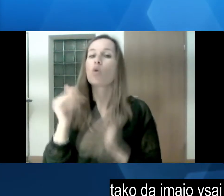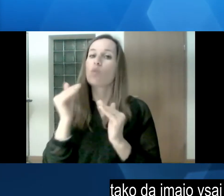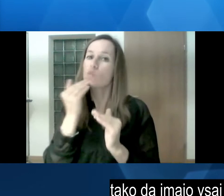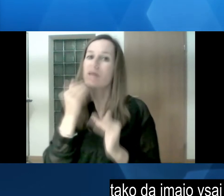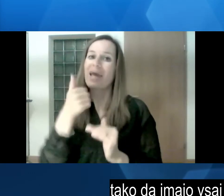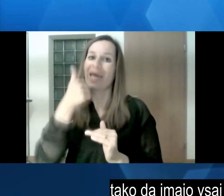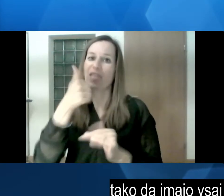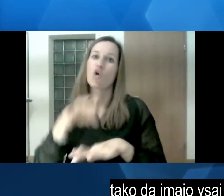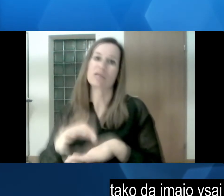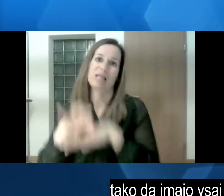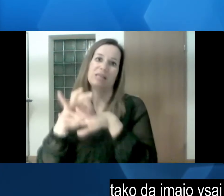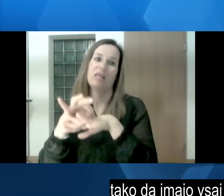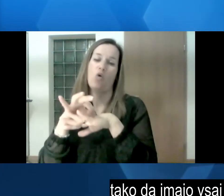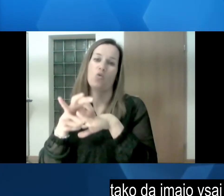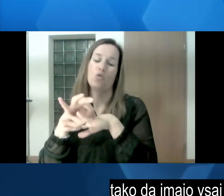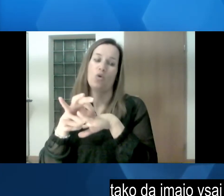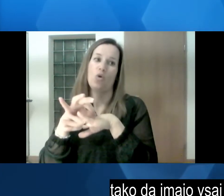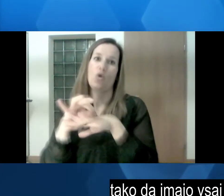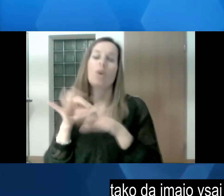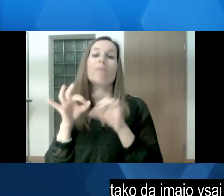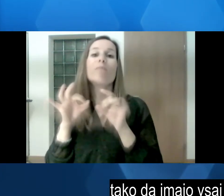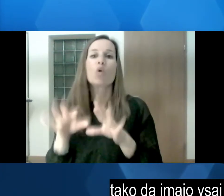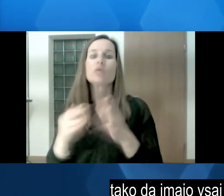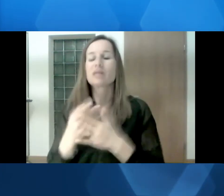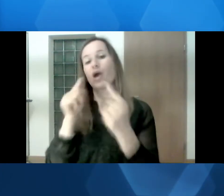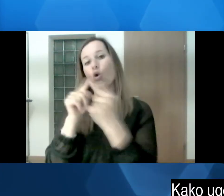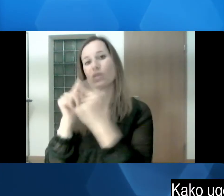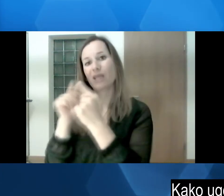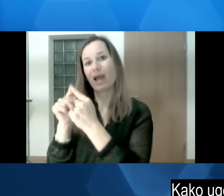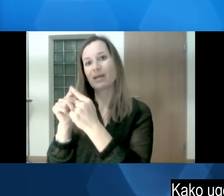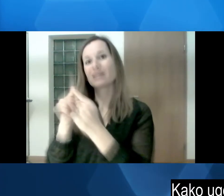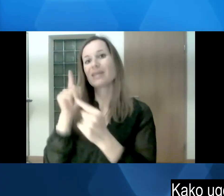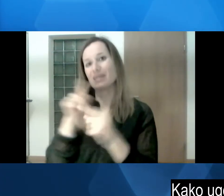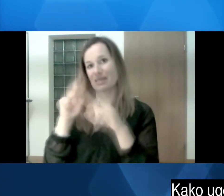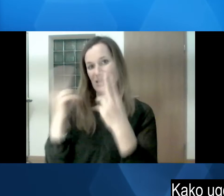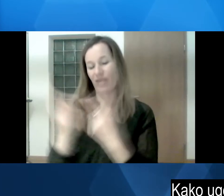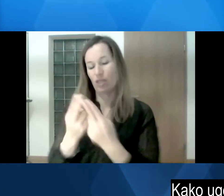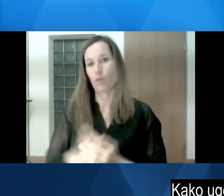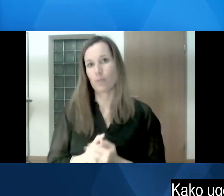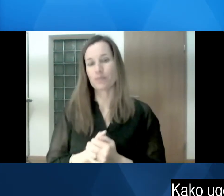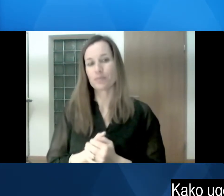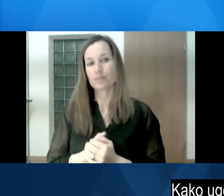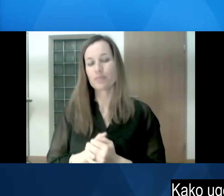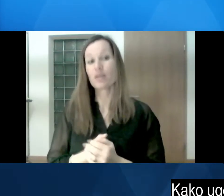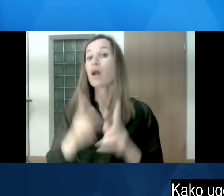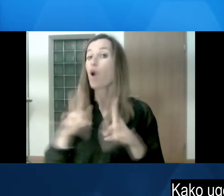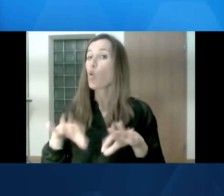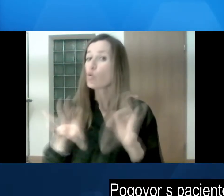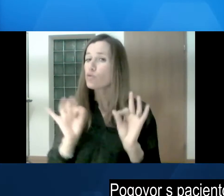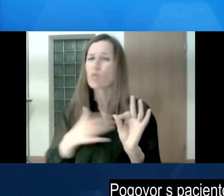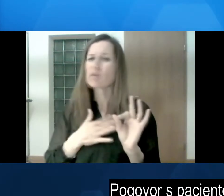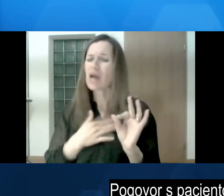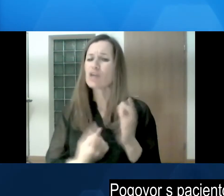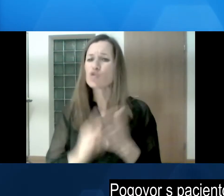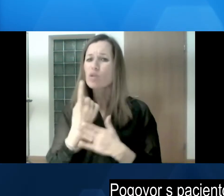zaznavno pot za kontakt z njimi in svetom. Kako ugotovimo, zakaj je prišlo do izgube sluha? Se